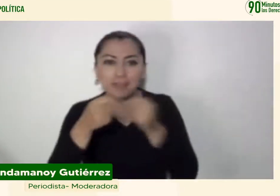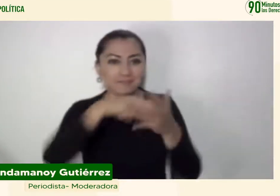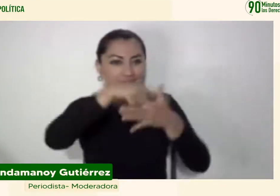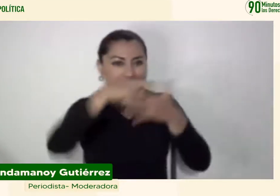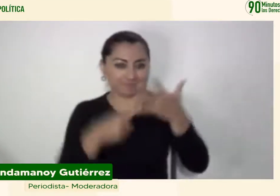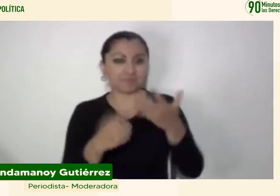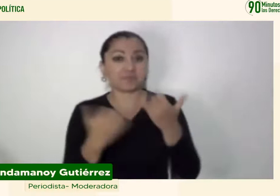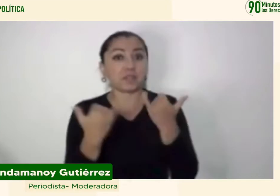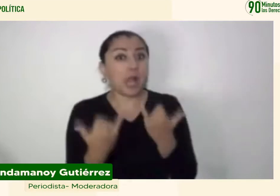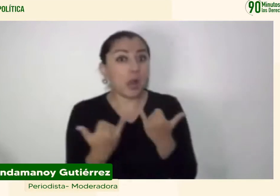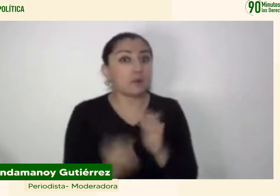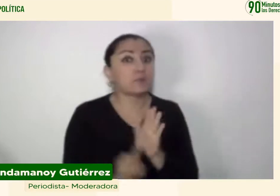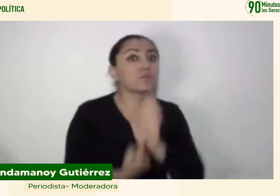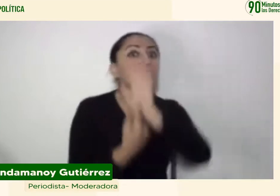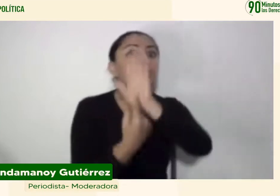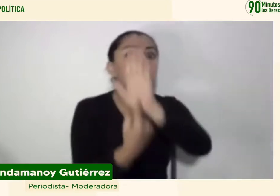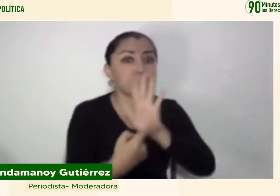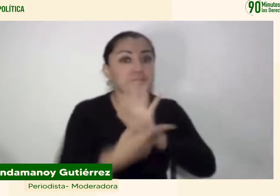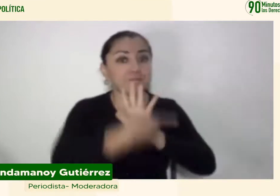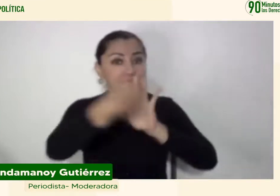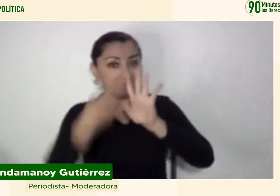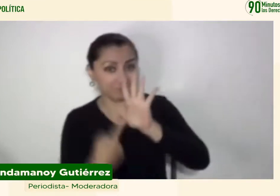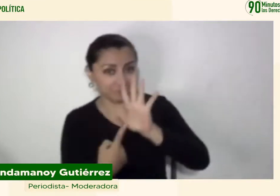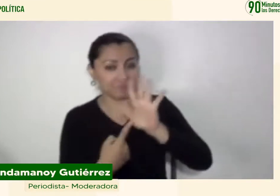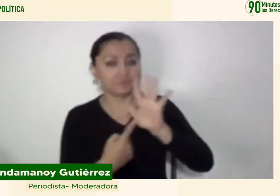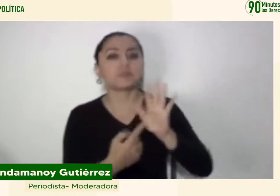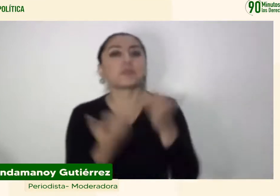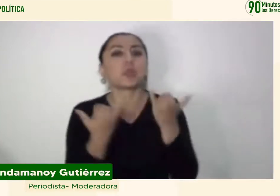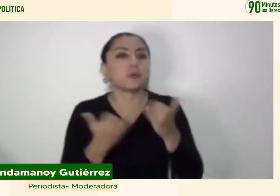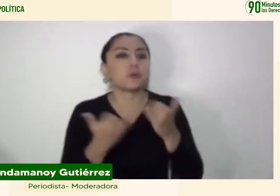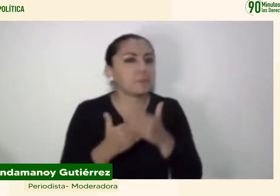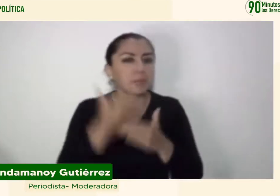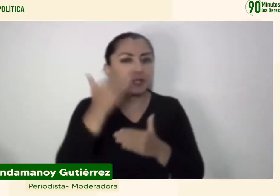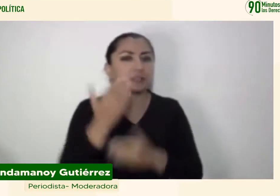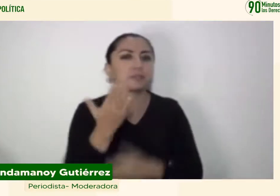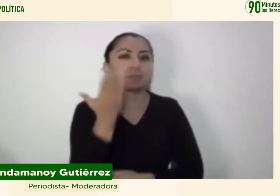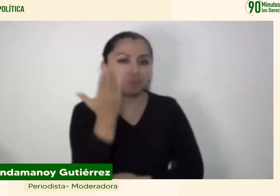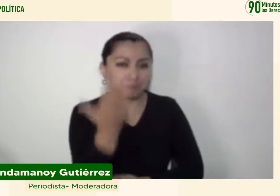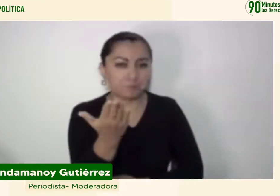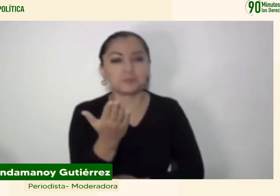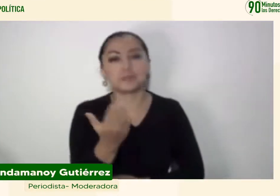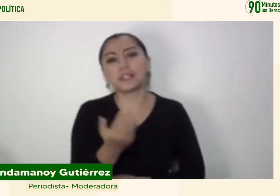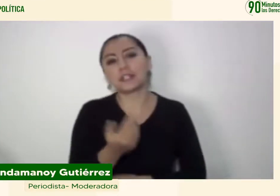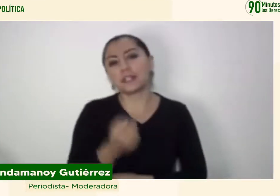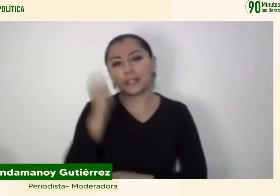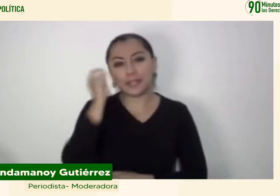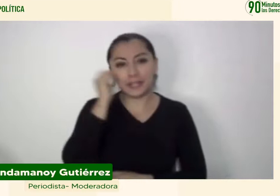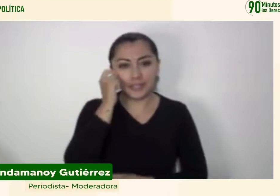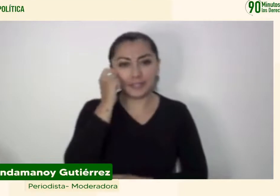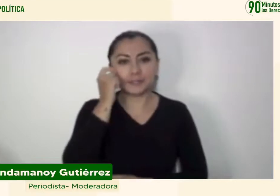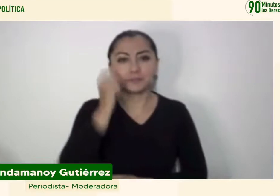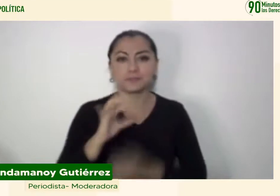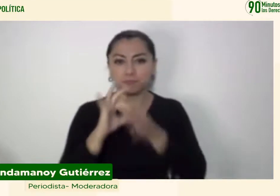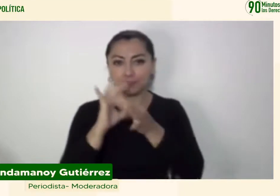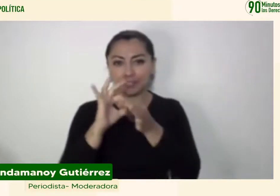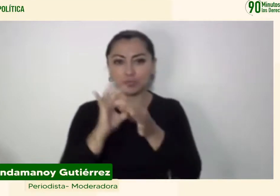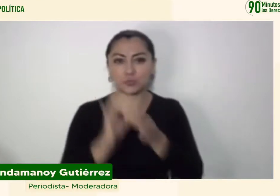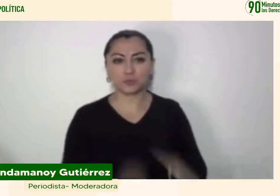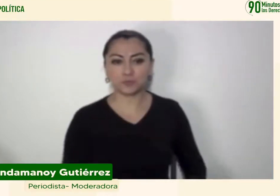sobre incidencia ahora tenemos cinco invitados quiero presentar vamos con henry